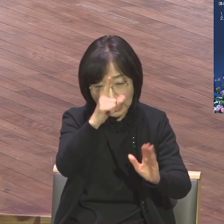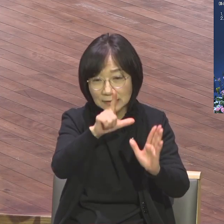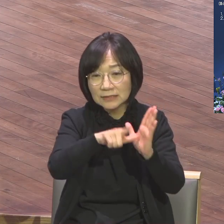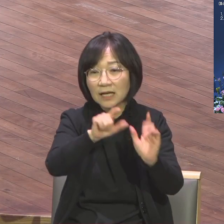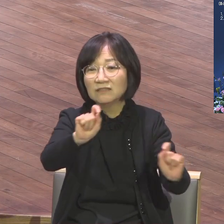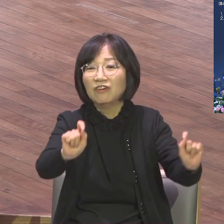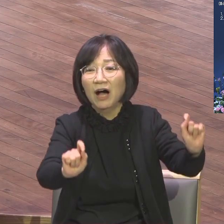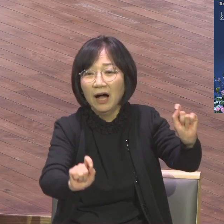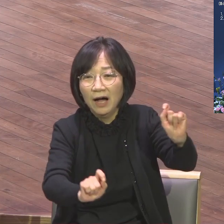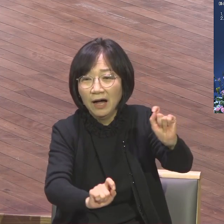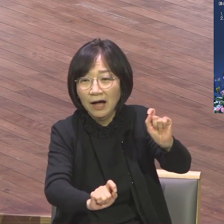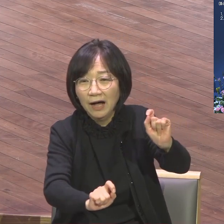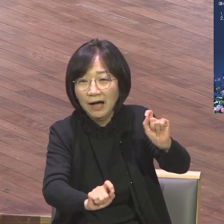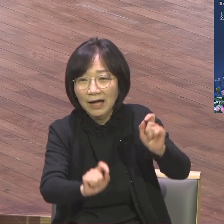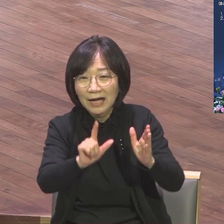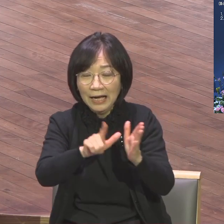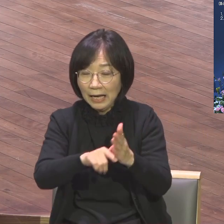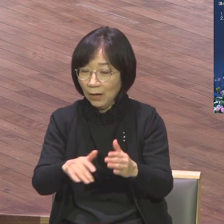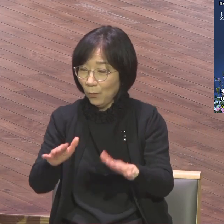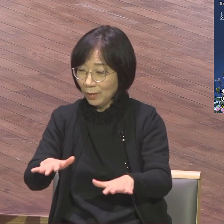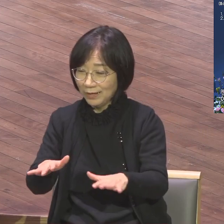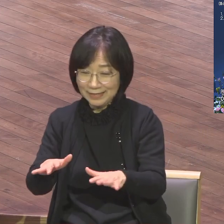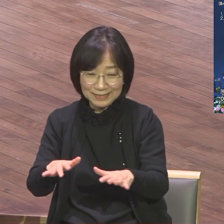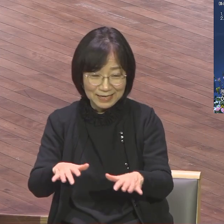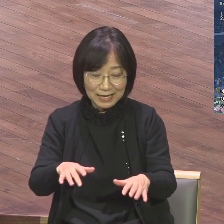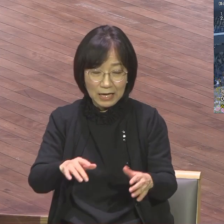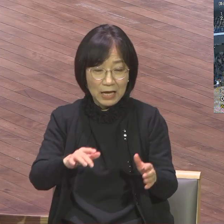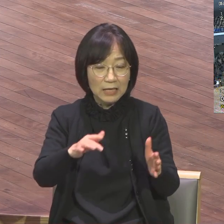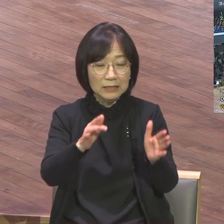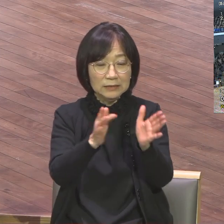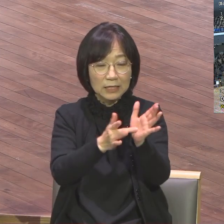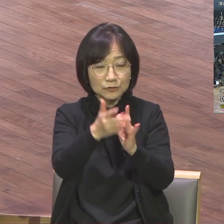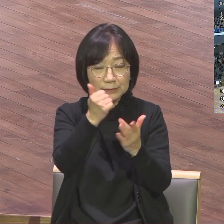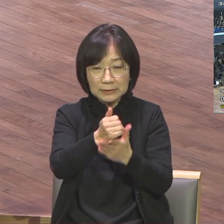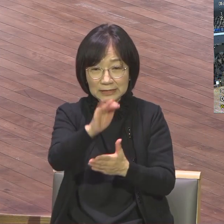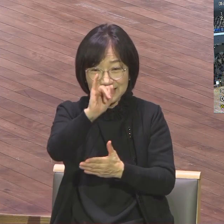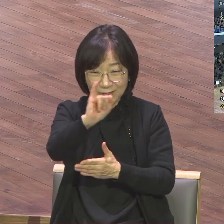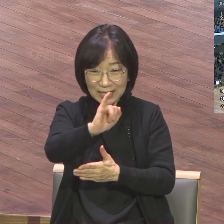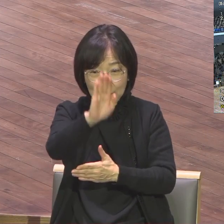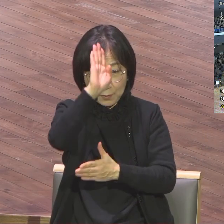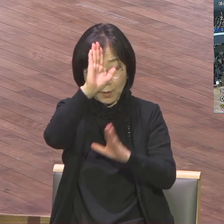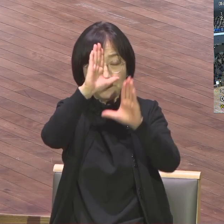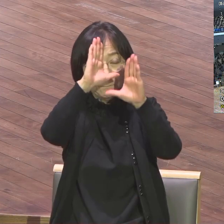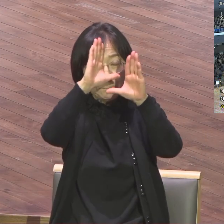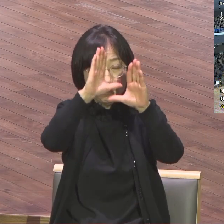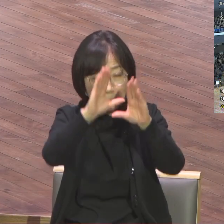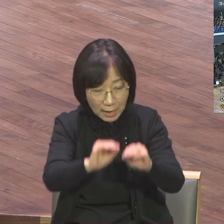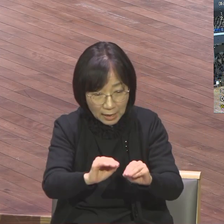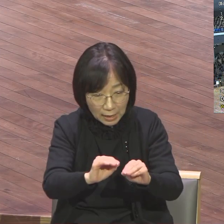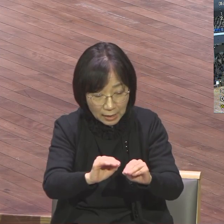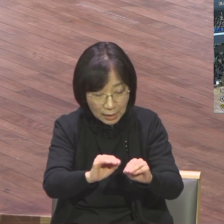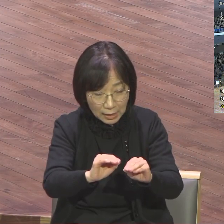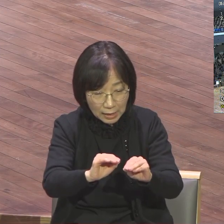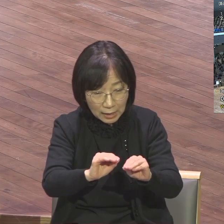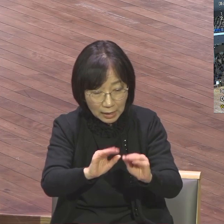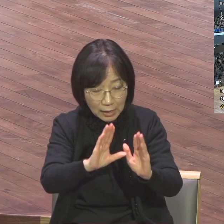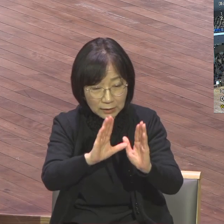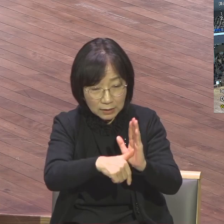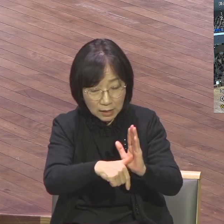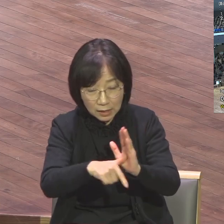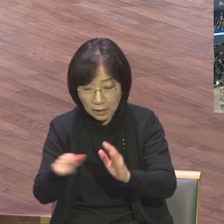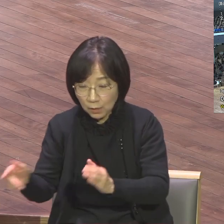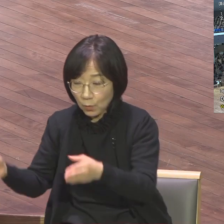이때 안타까운 소식이 또 들립니다. 35절입니다. 아직 예수님께서 말씀하실 때에 회당장의